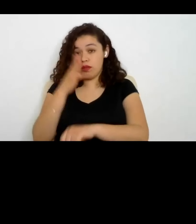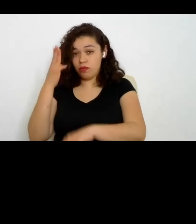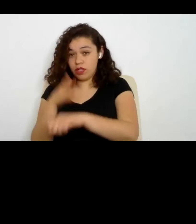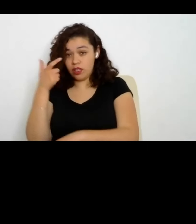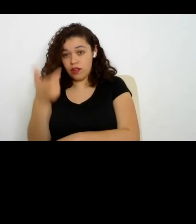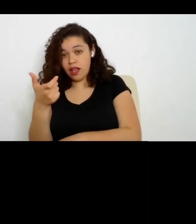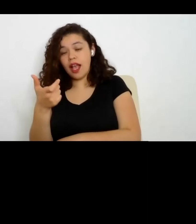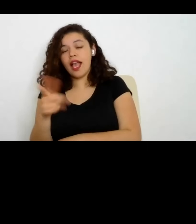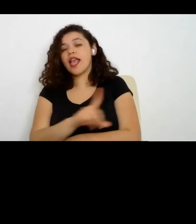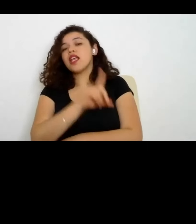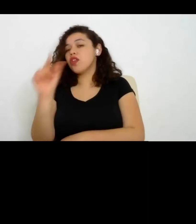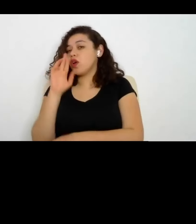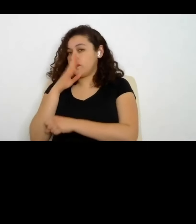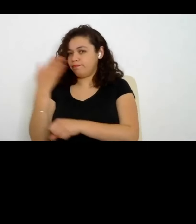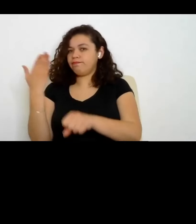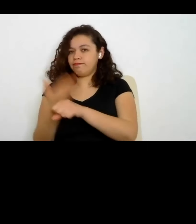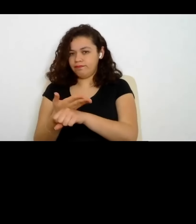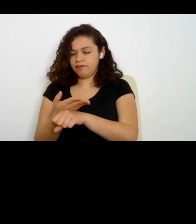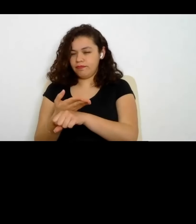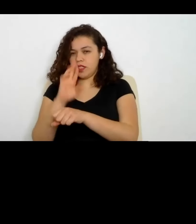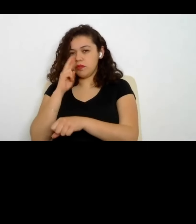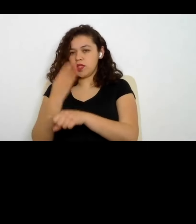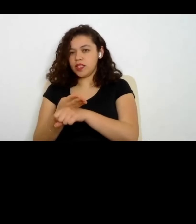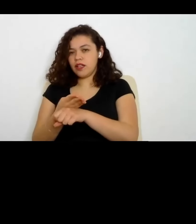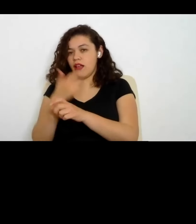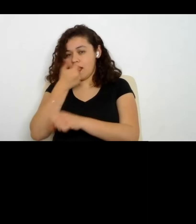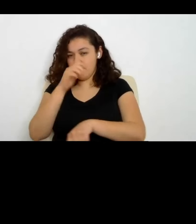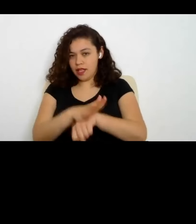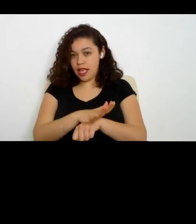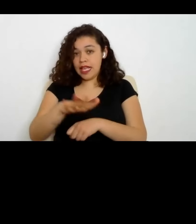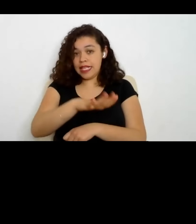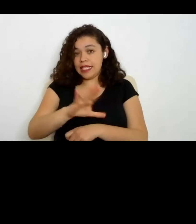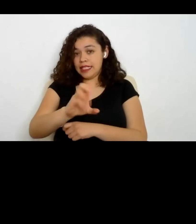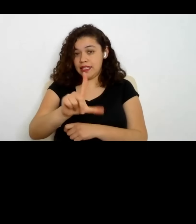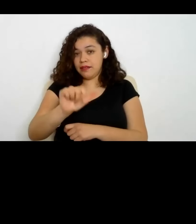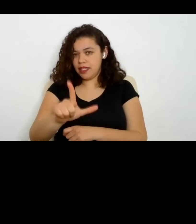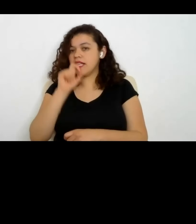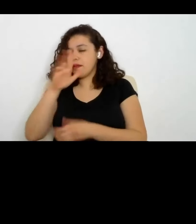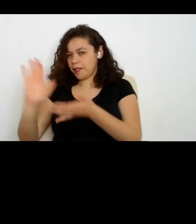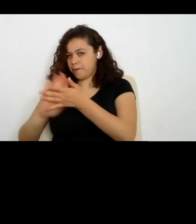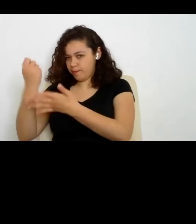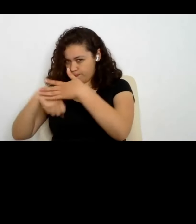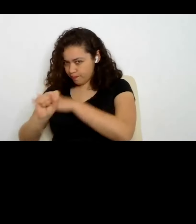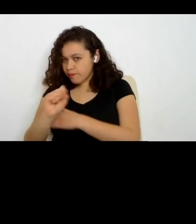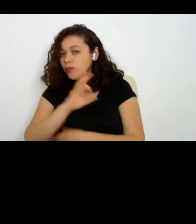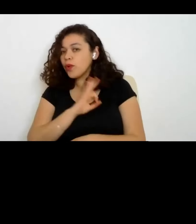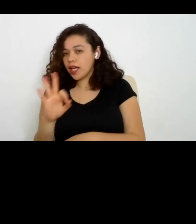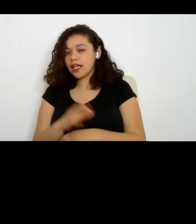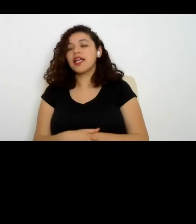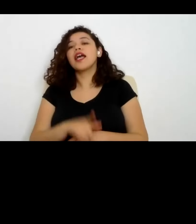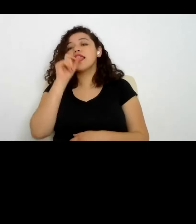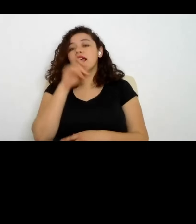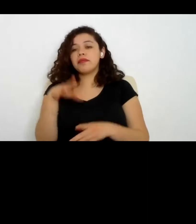conllevar responsabilidades de tipo administrativo, civil e incluso penal, y los